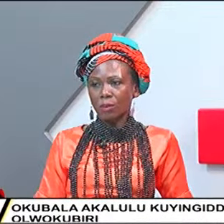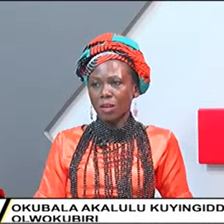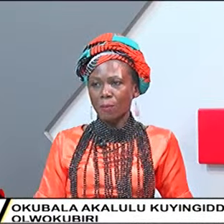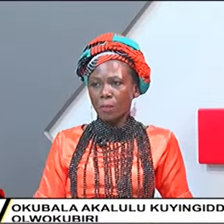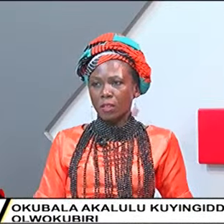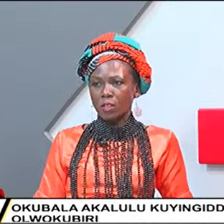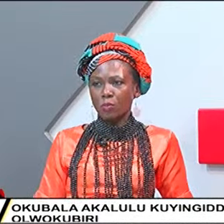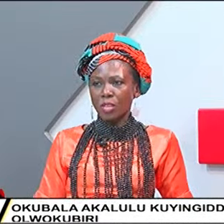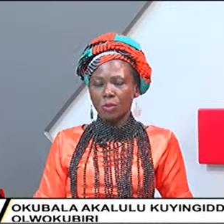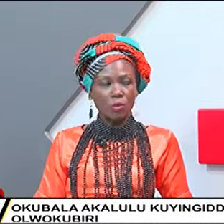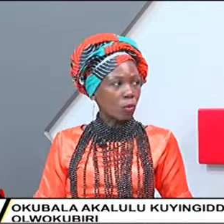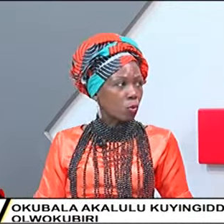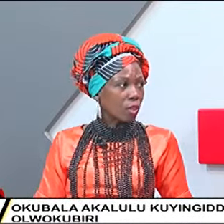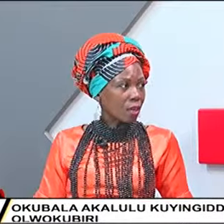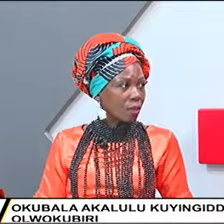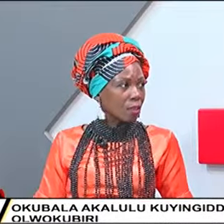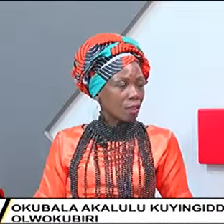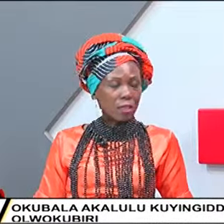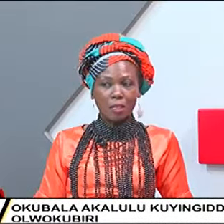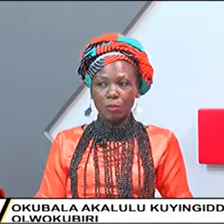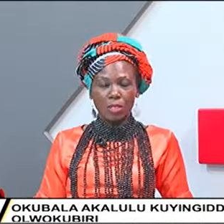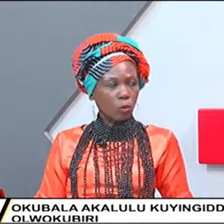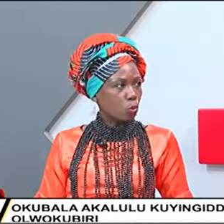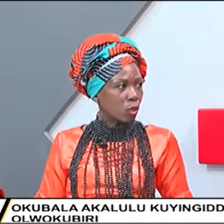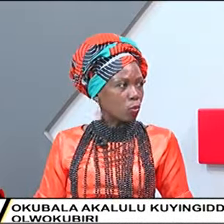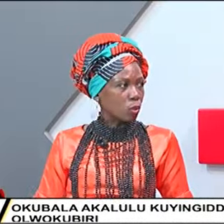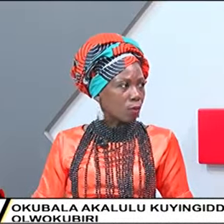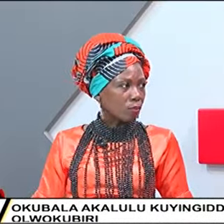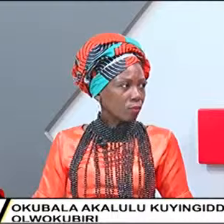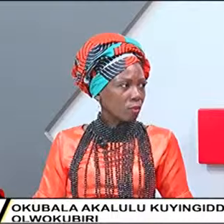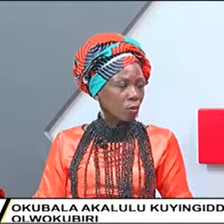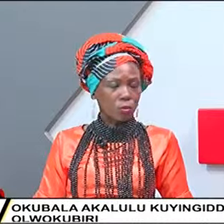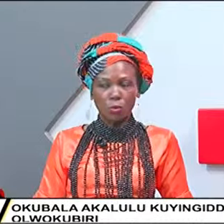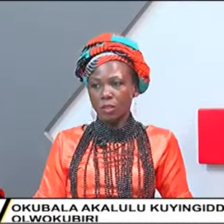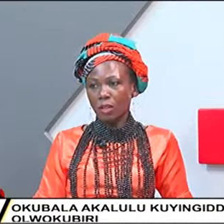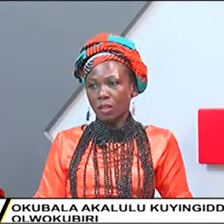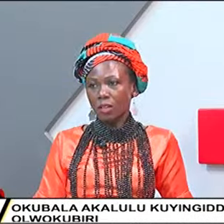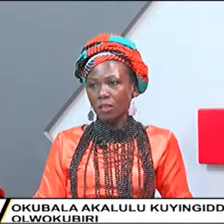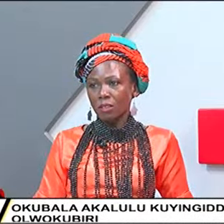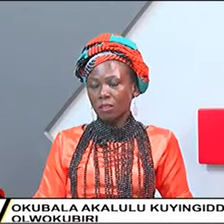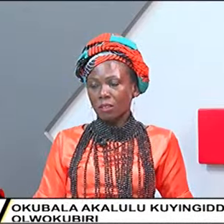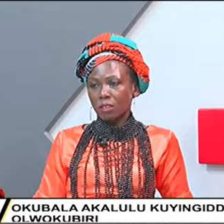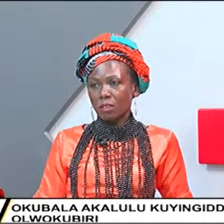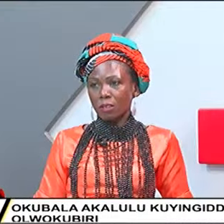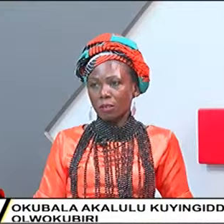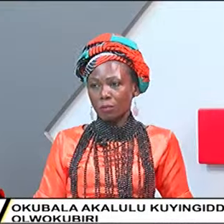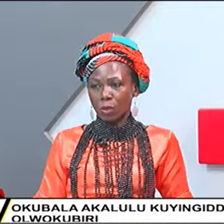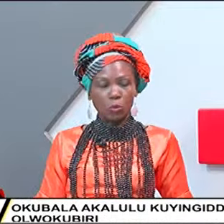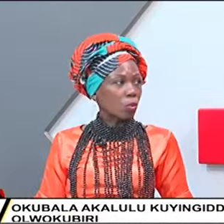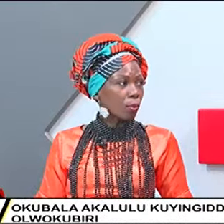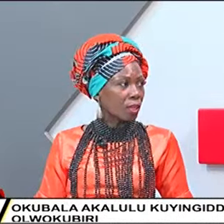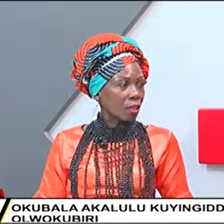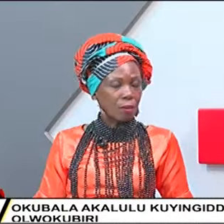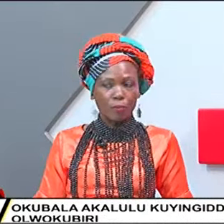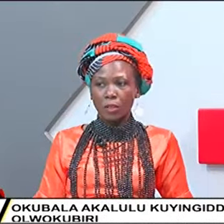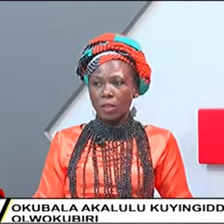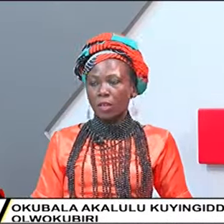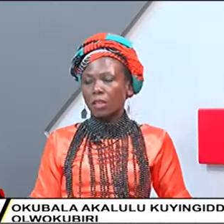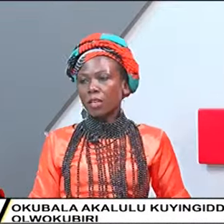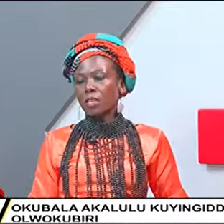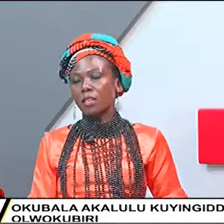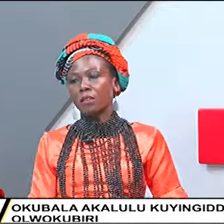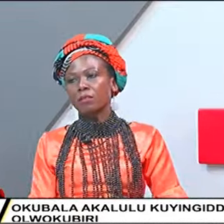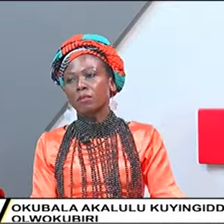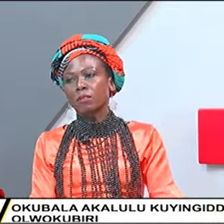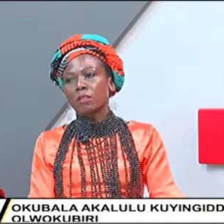bweneeba tetumanyi bwe tunaggukira naye bijja kukyukakyukamu okutuusa nga batuuse we balaga